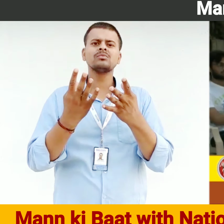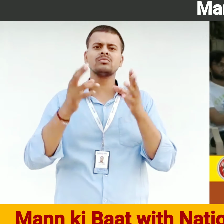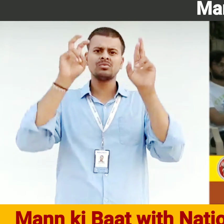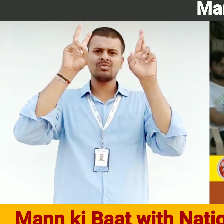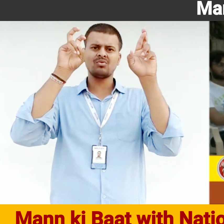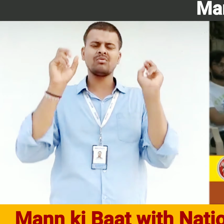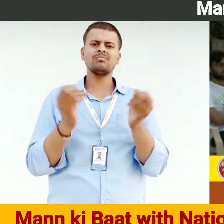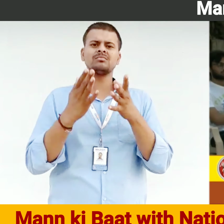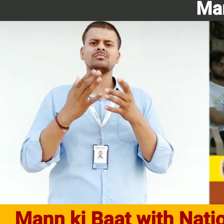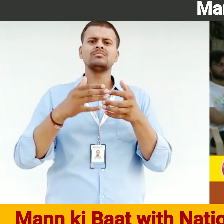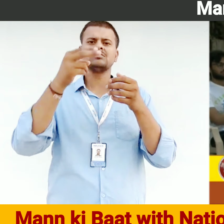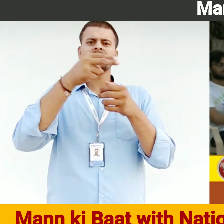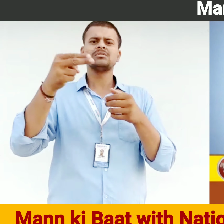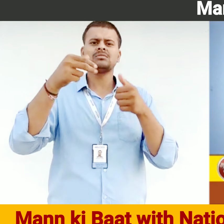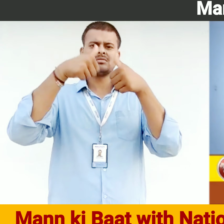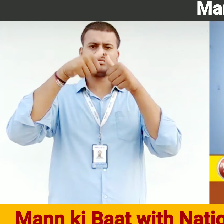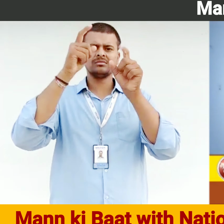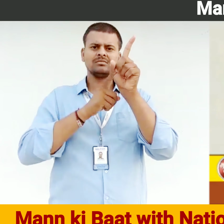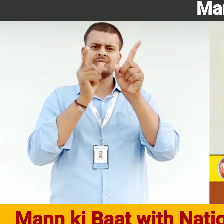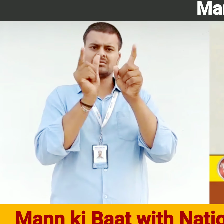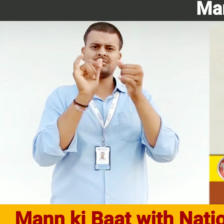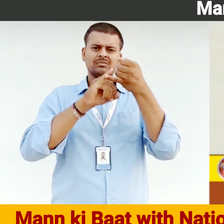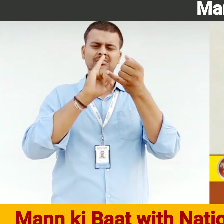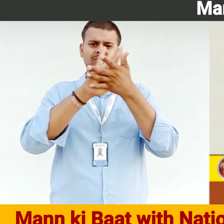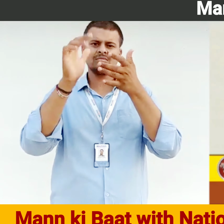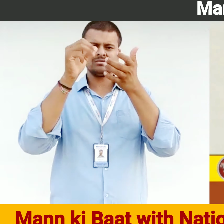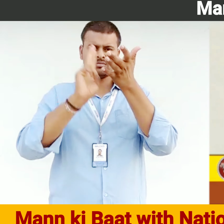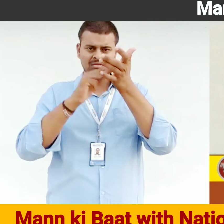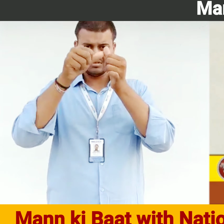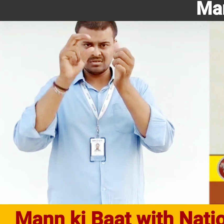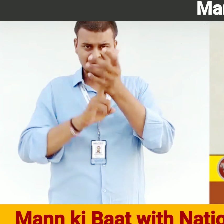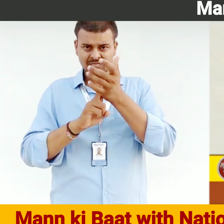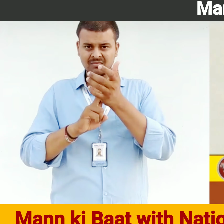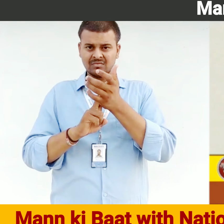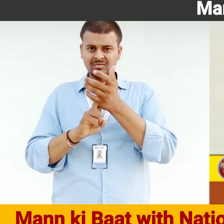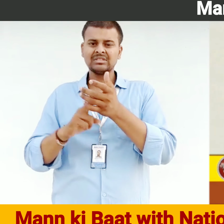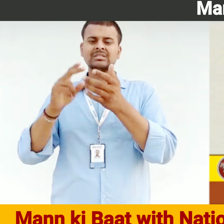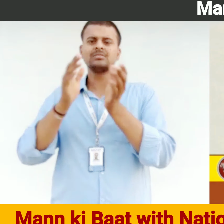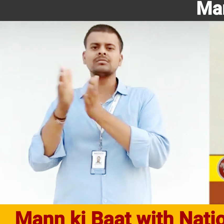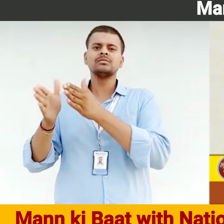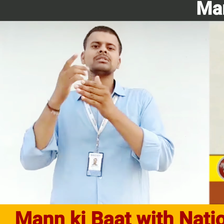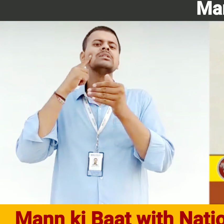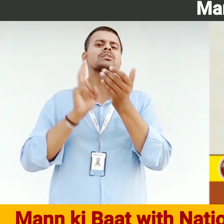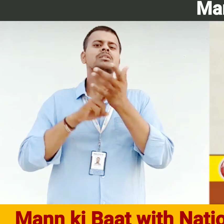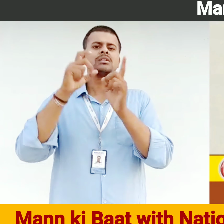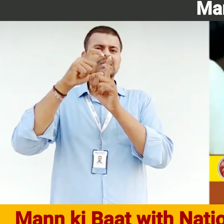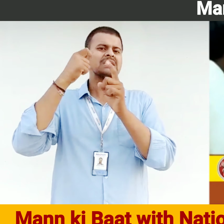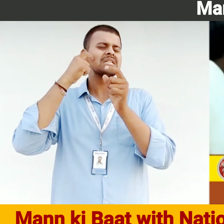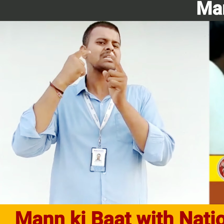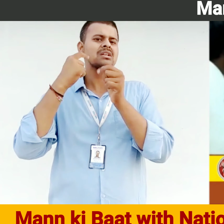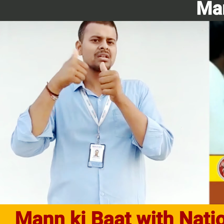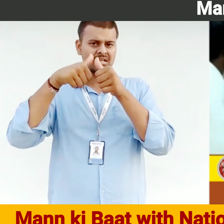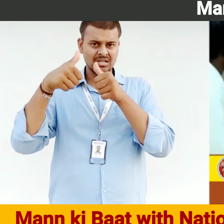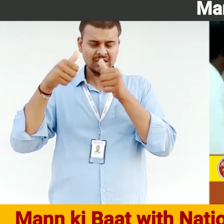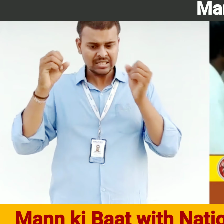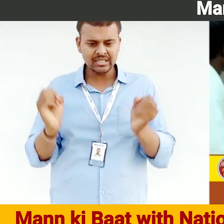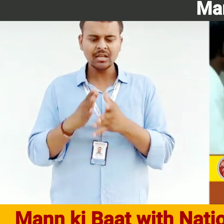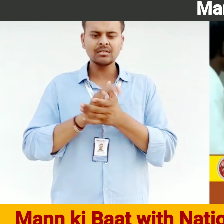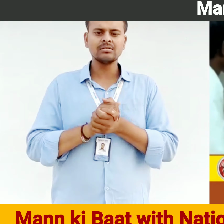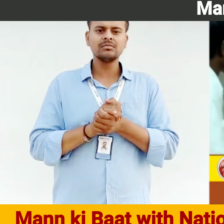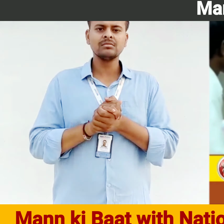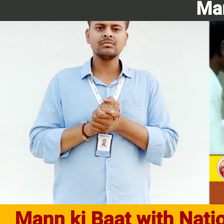की गई थी। कुछ ही दिन पहले आयुष्मान भारत के लाभार्थियों की संख्या 1 करोड़ के पार हो गई